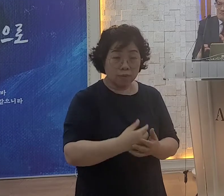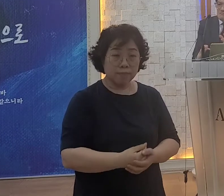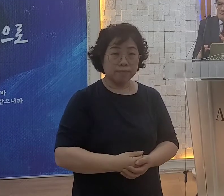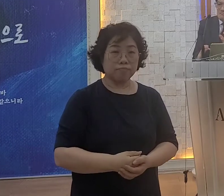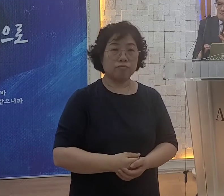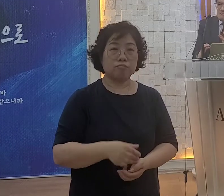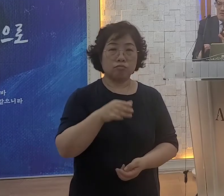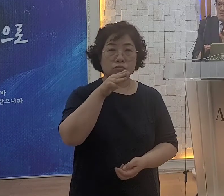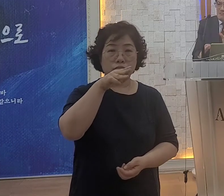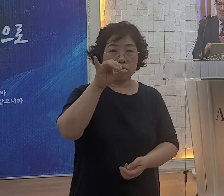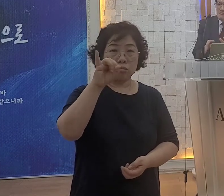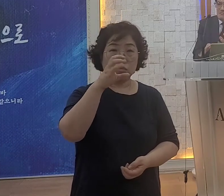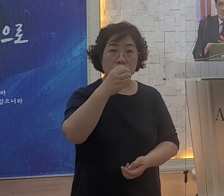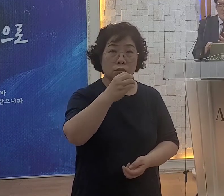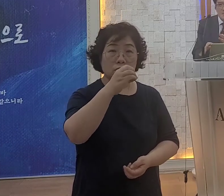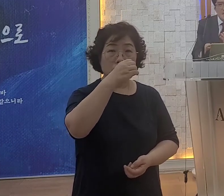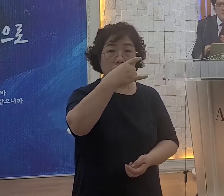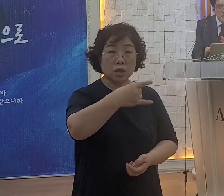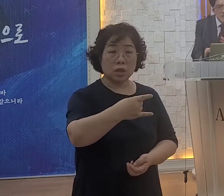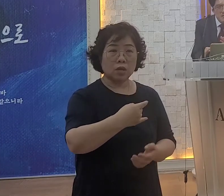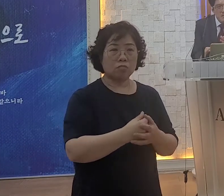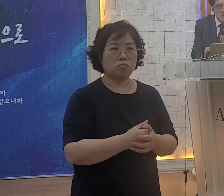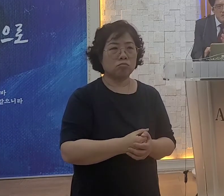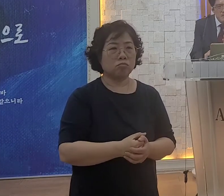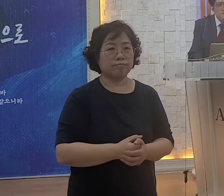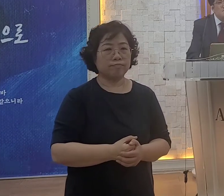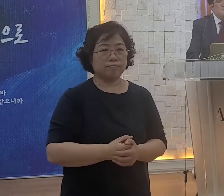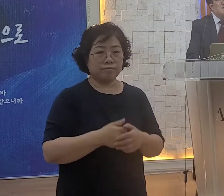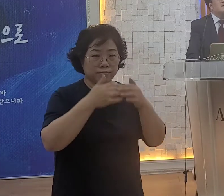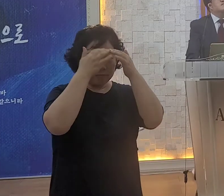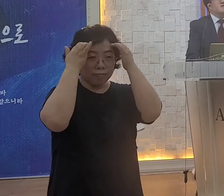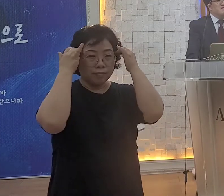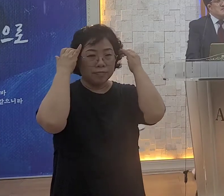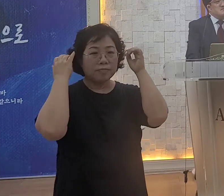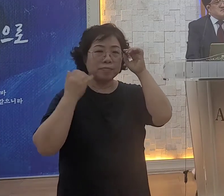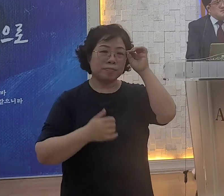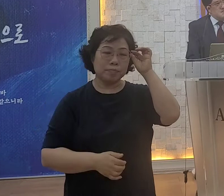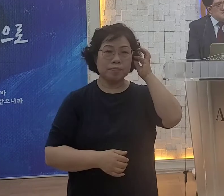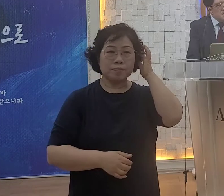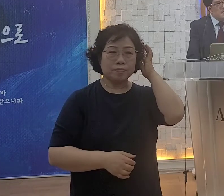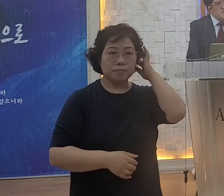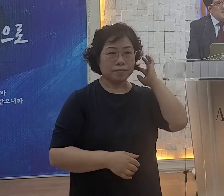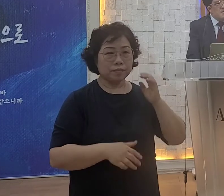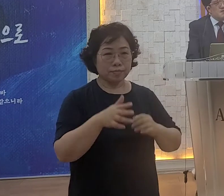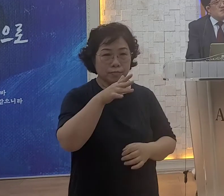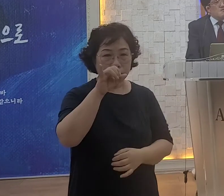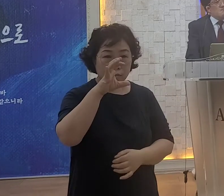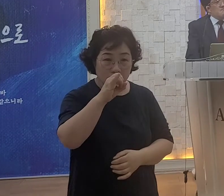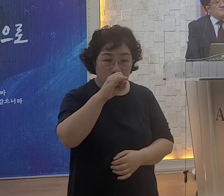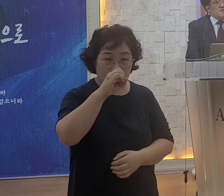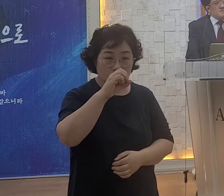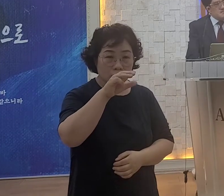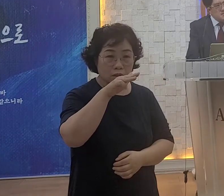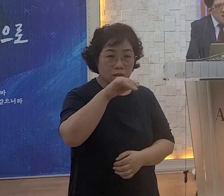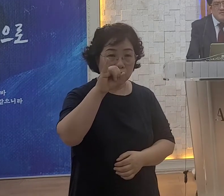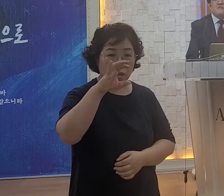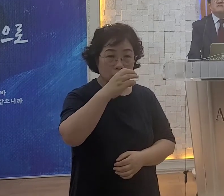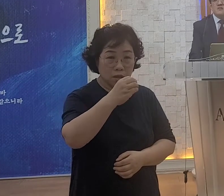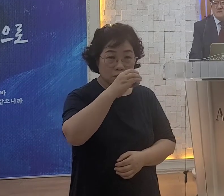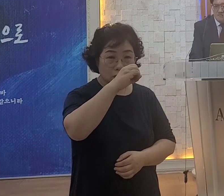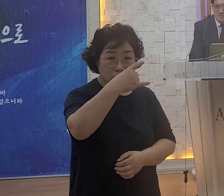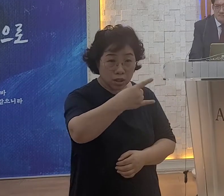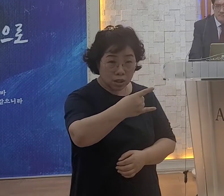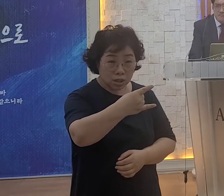이 뭔가 좀 있는 같네? 이 정도는 생각이 들어야 됩니다. 칭의라는 게 의롭다